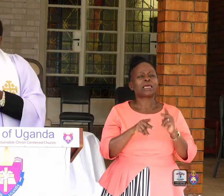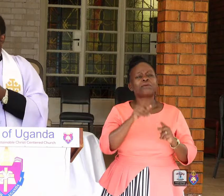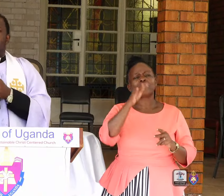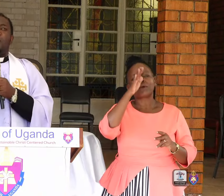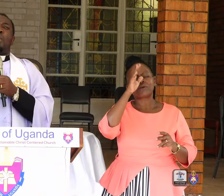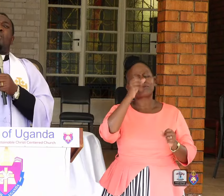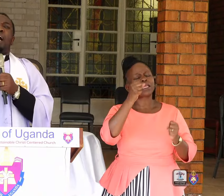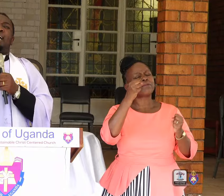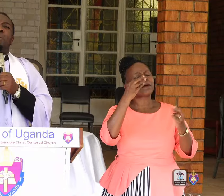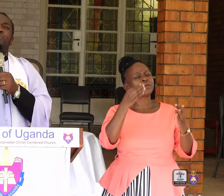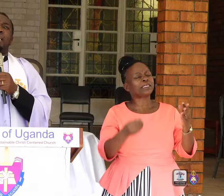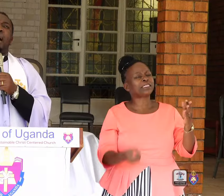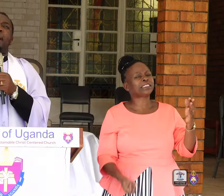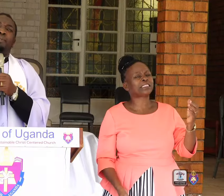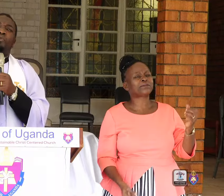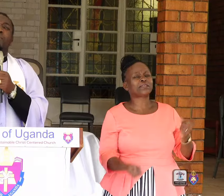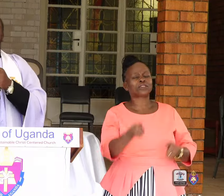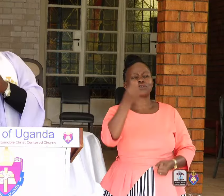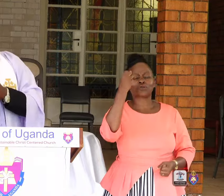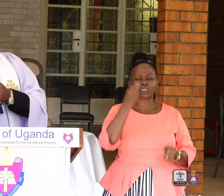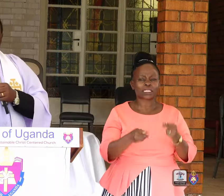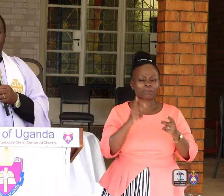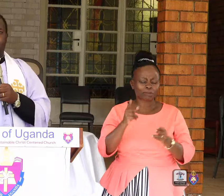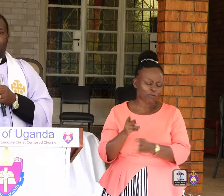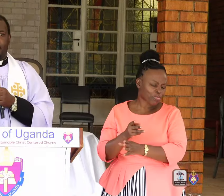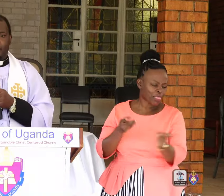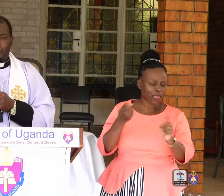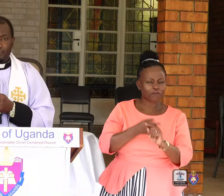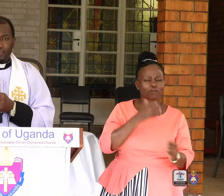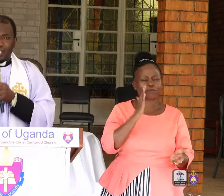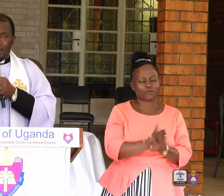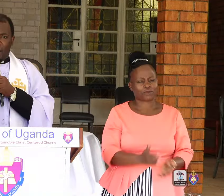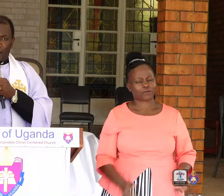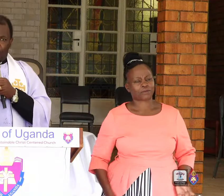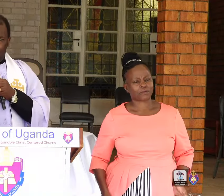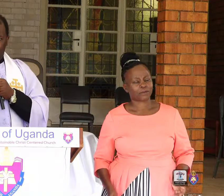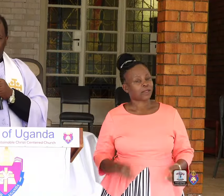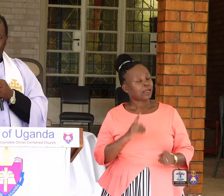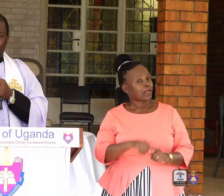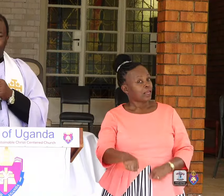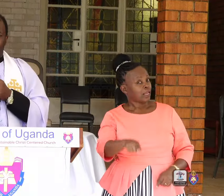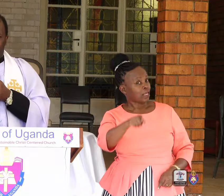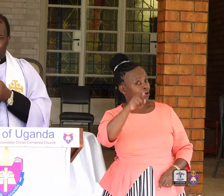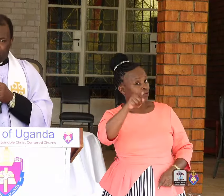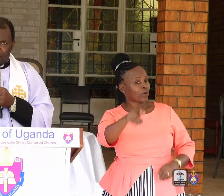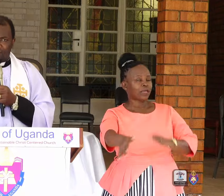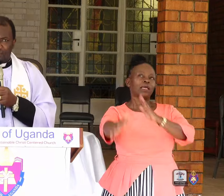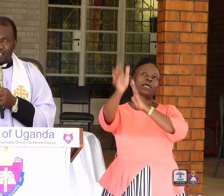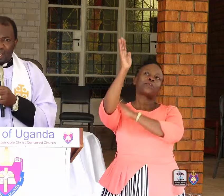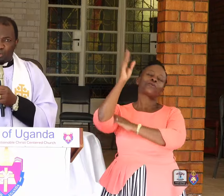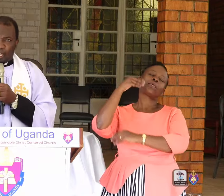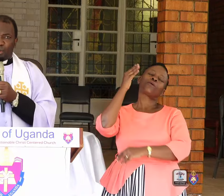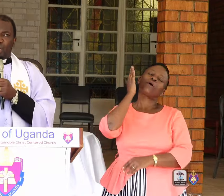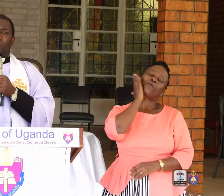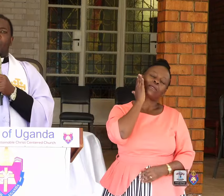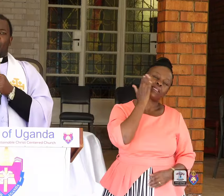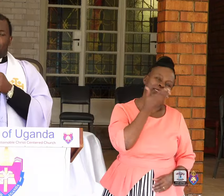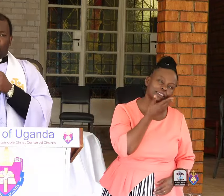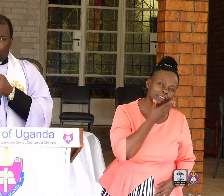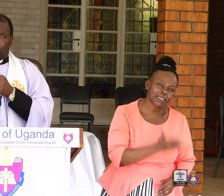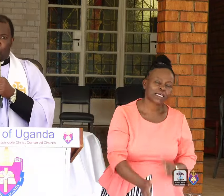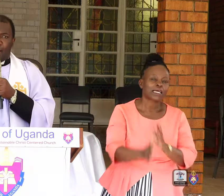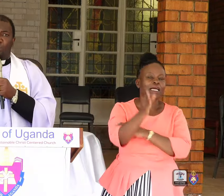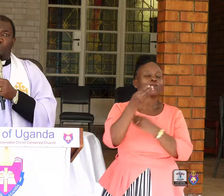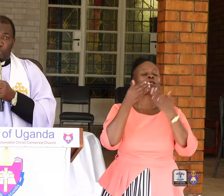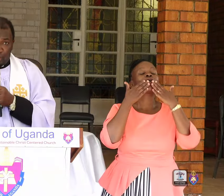bisituse okwagala okujja abantu ku mazima naye gwe Katonda gw'awadde ekisa gwe Katonda gw'awadde